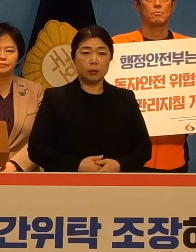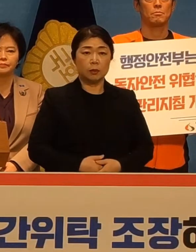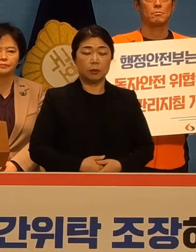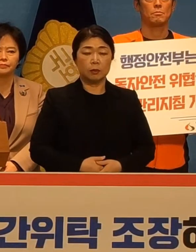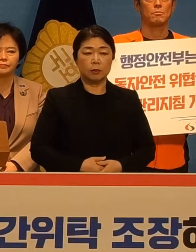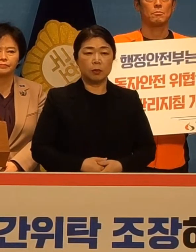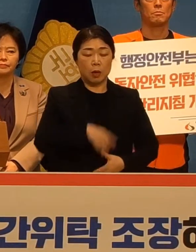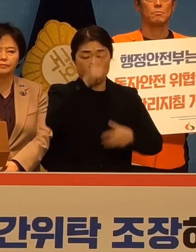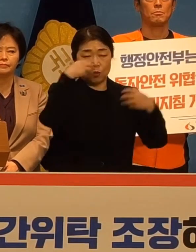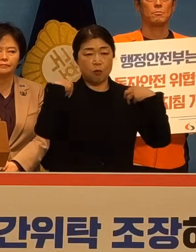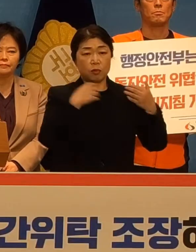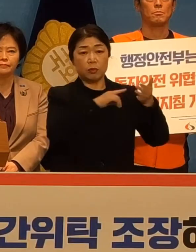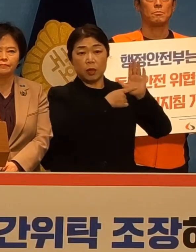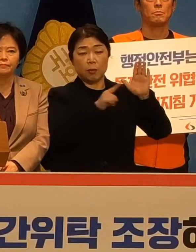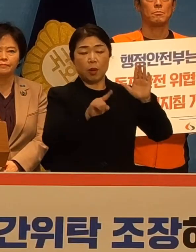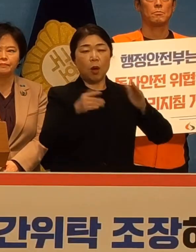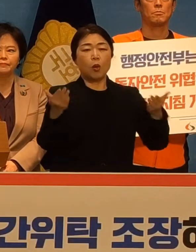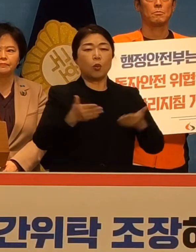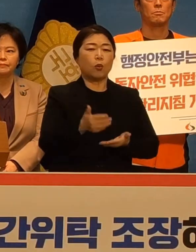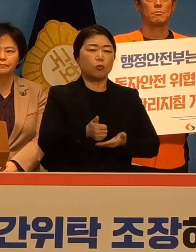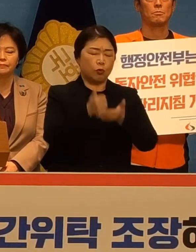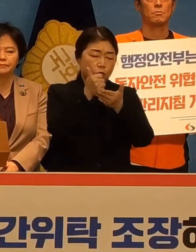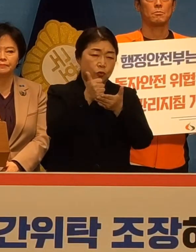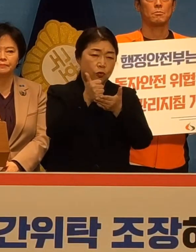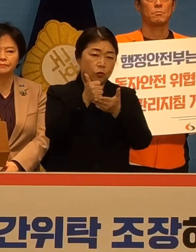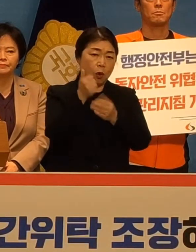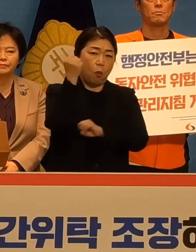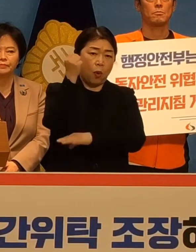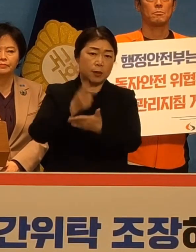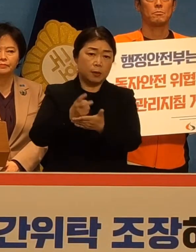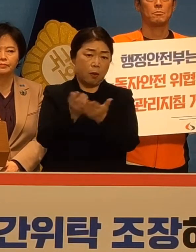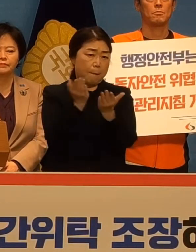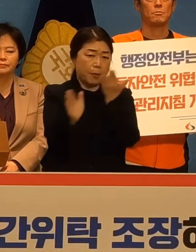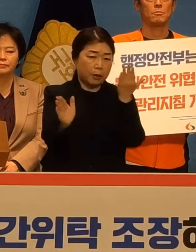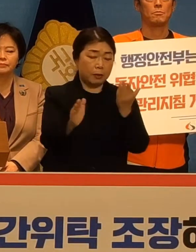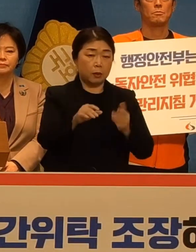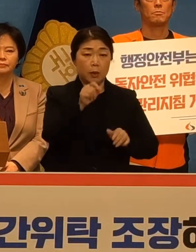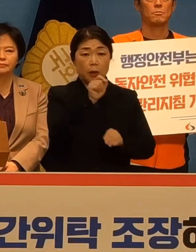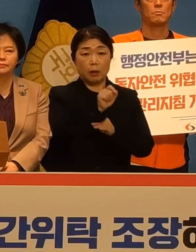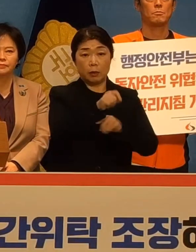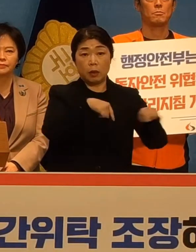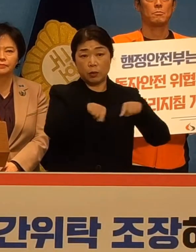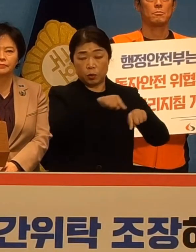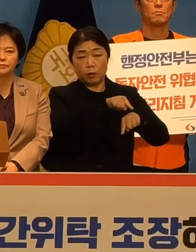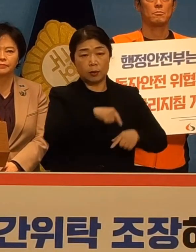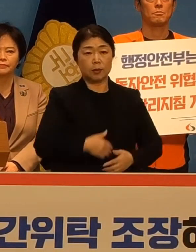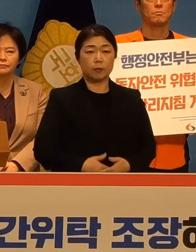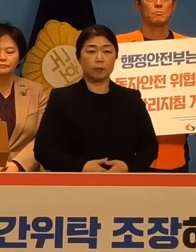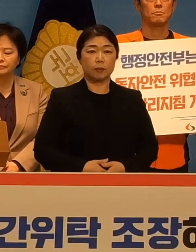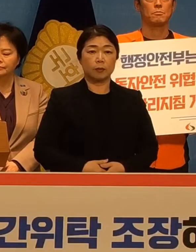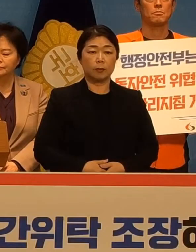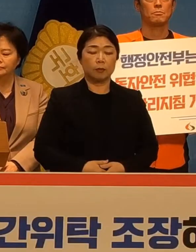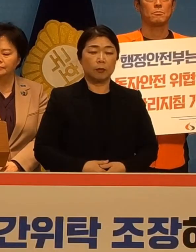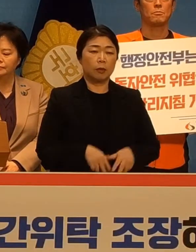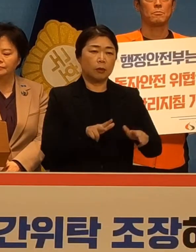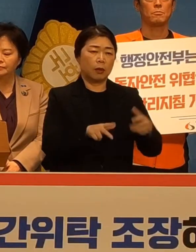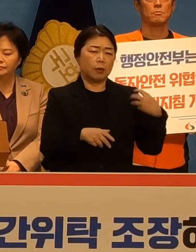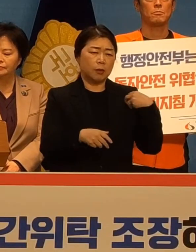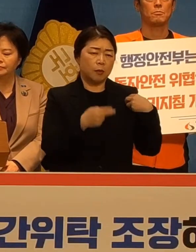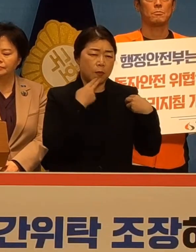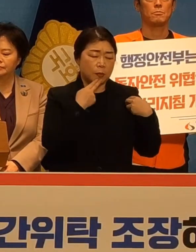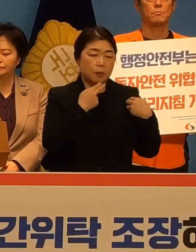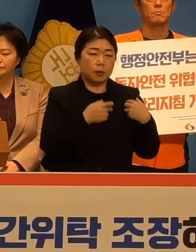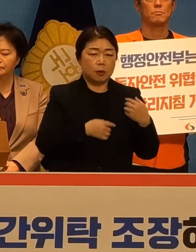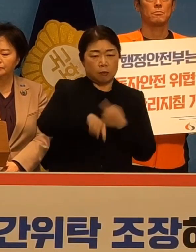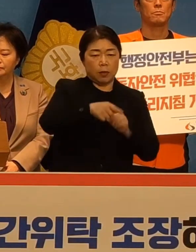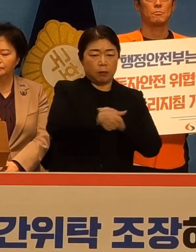존중 원칙과 정면으로 충돌하는 반노동적 행위입니다. 행정안전부는 더 이상 무책임 뒤에 숨지